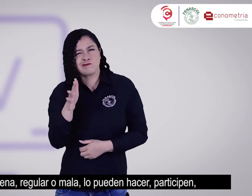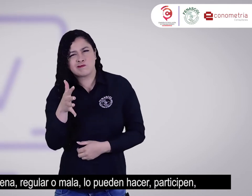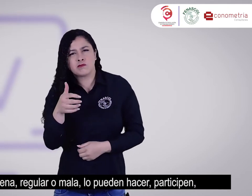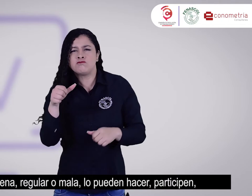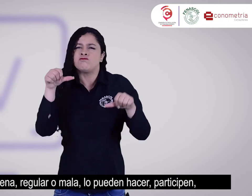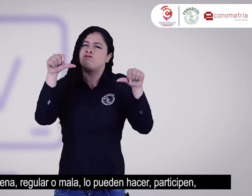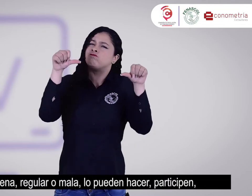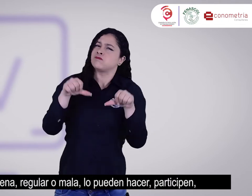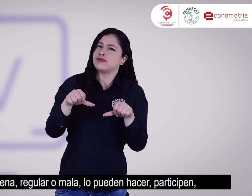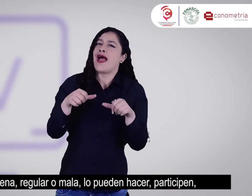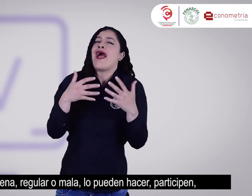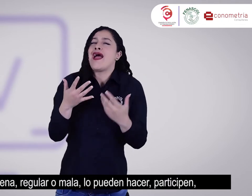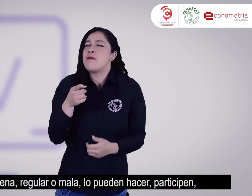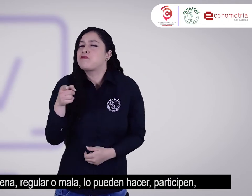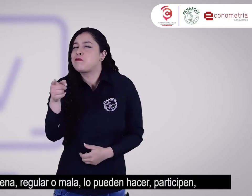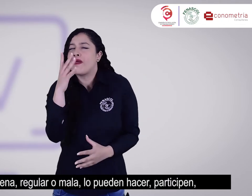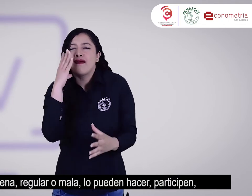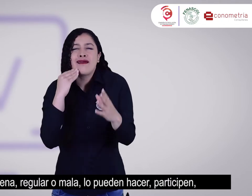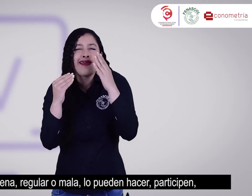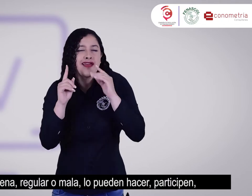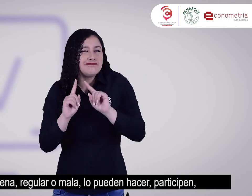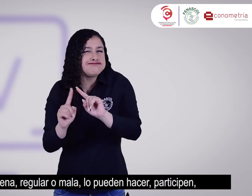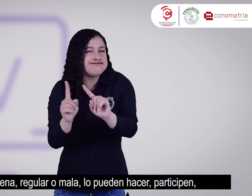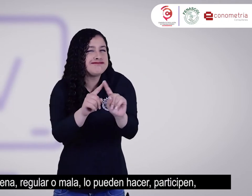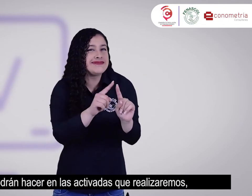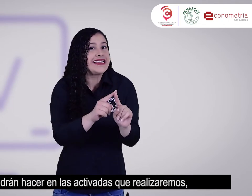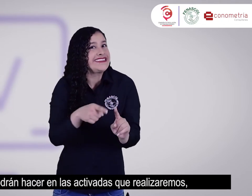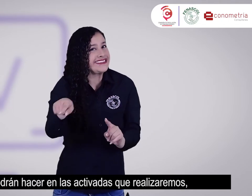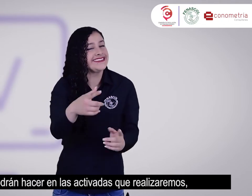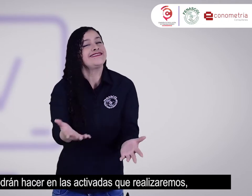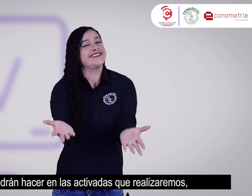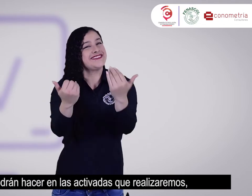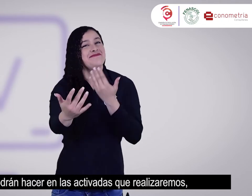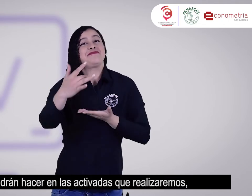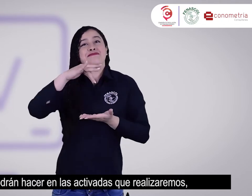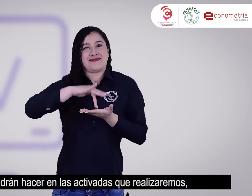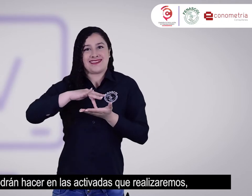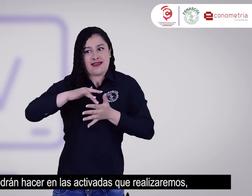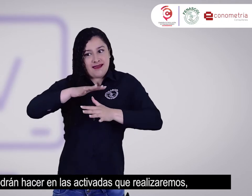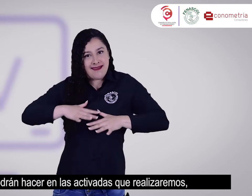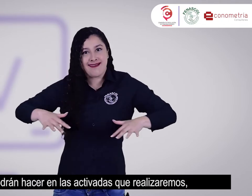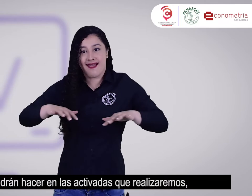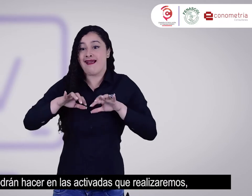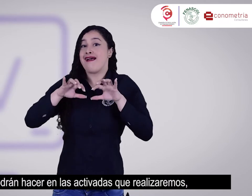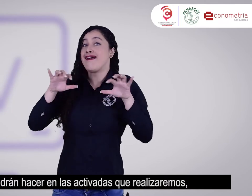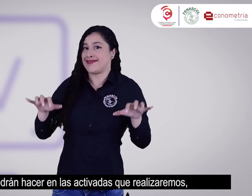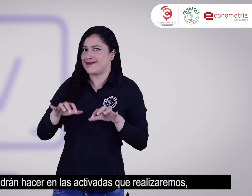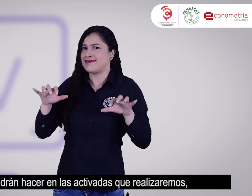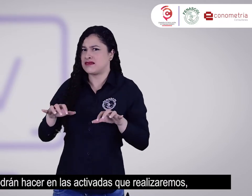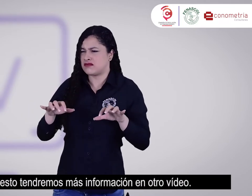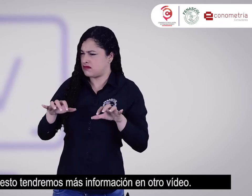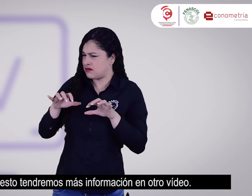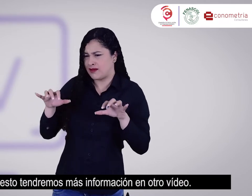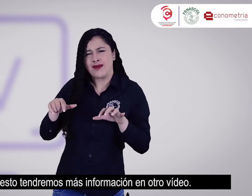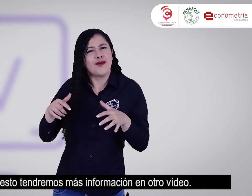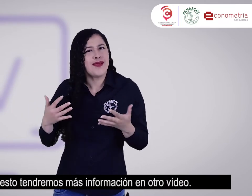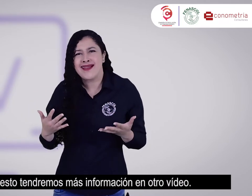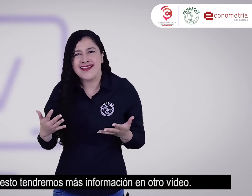regular o mala, lo pueden hacer. ¡Participen! Lo podrán hacer en las actividades que realizaremos. Sobre esto